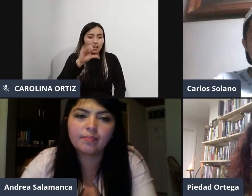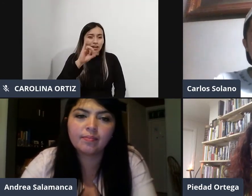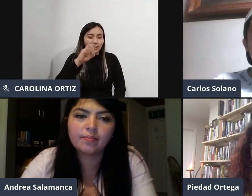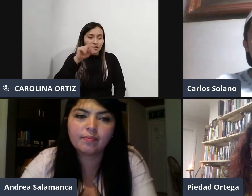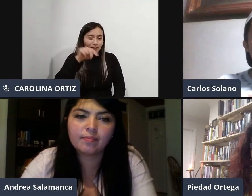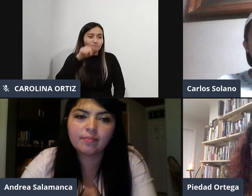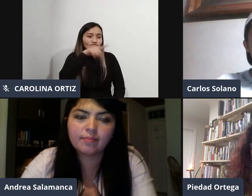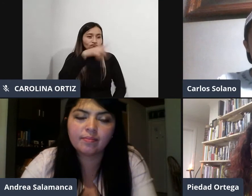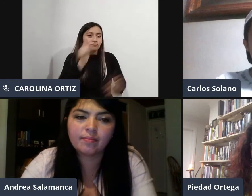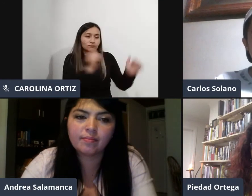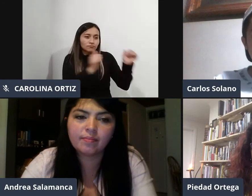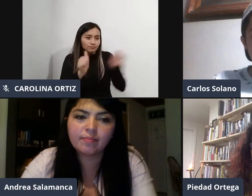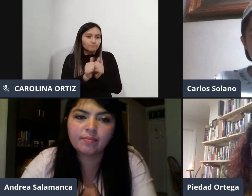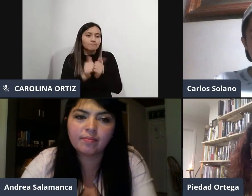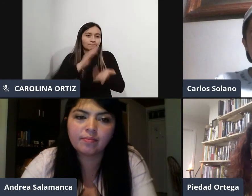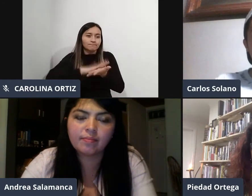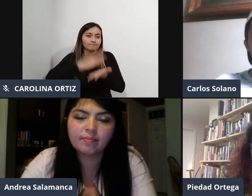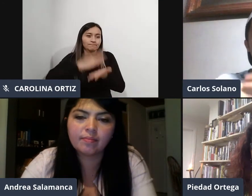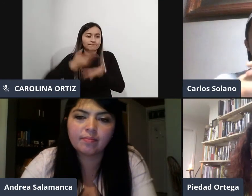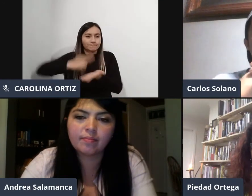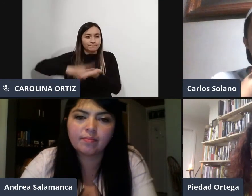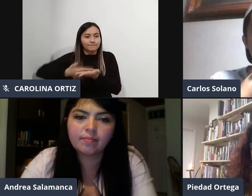por su acompañamiento, su traducción. Gracias.